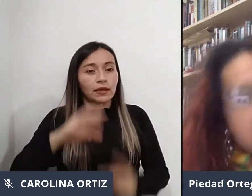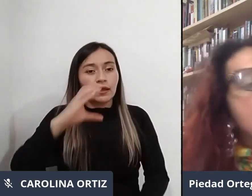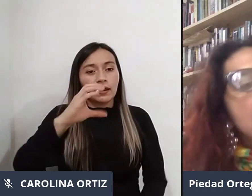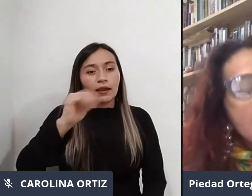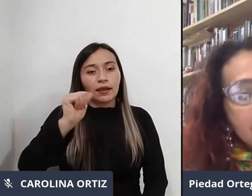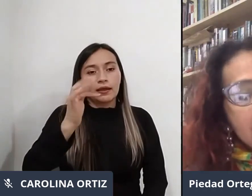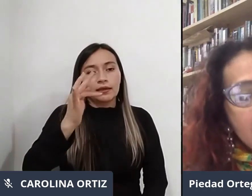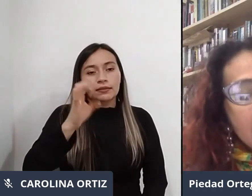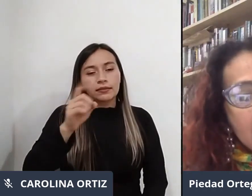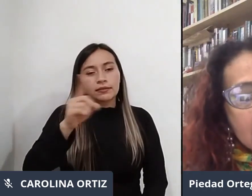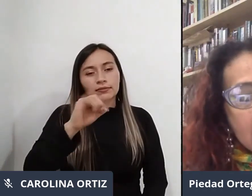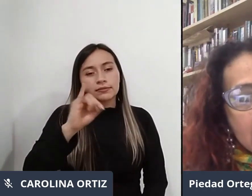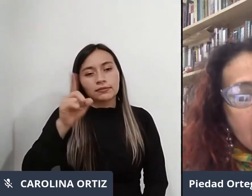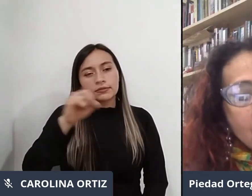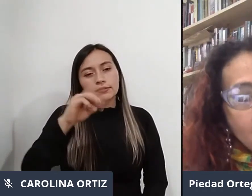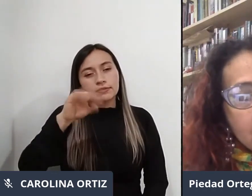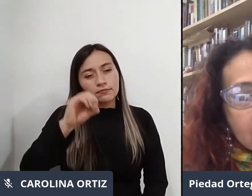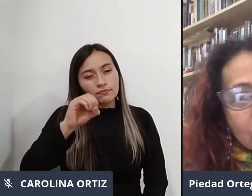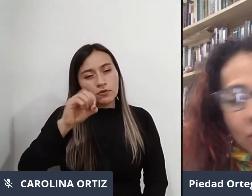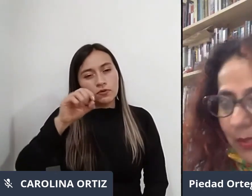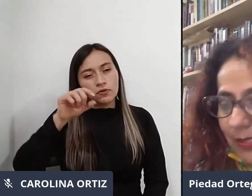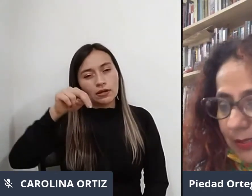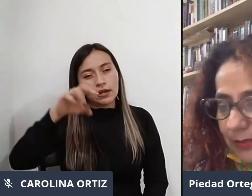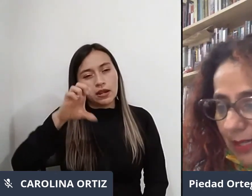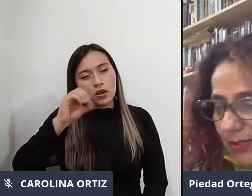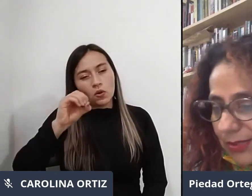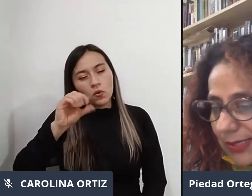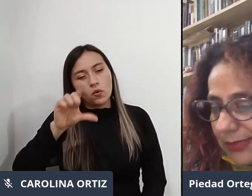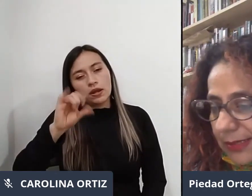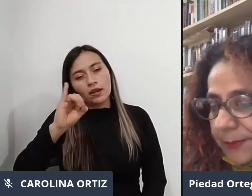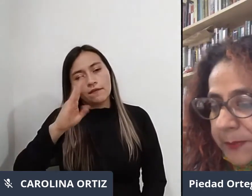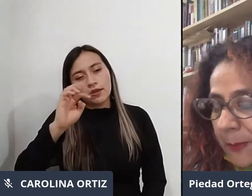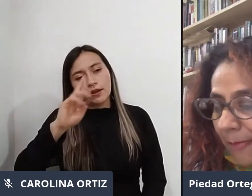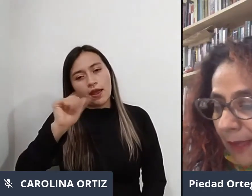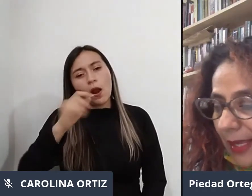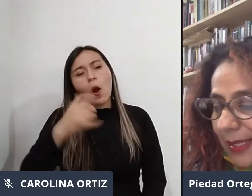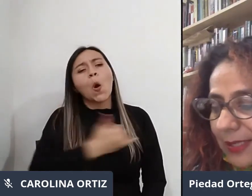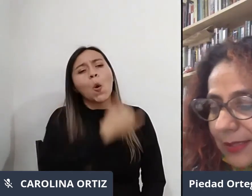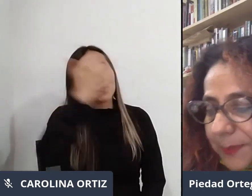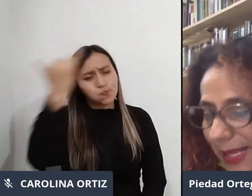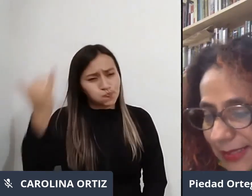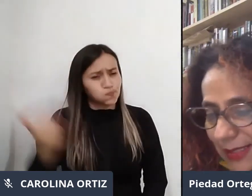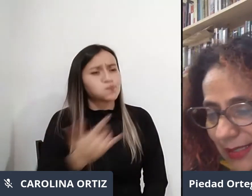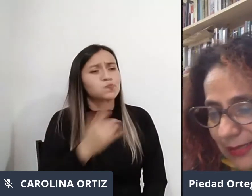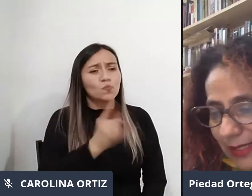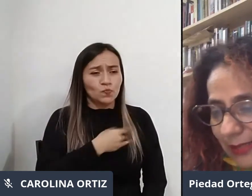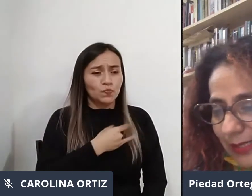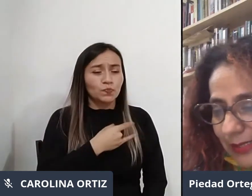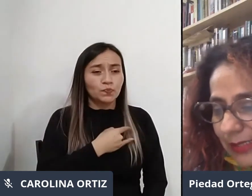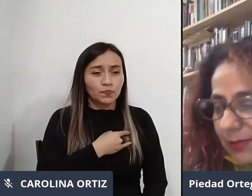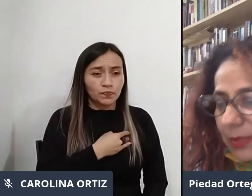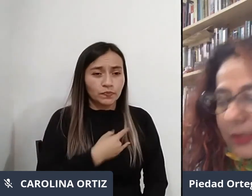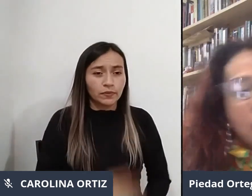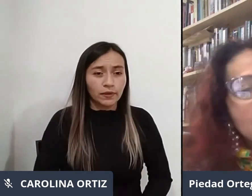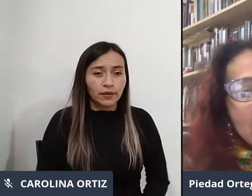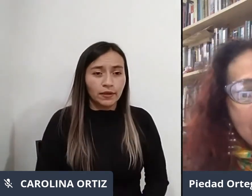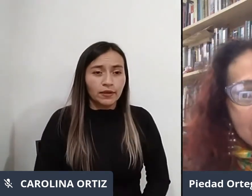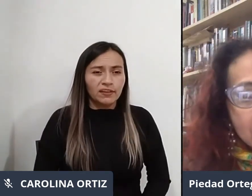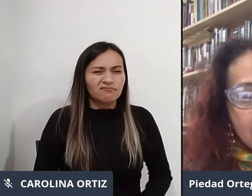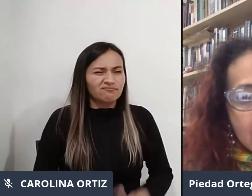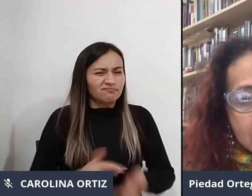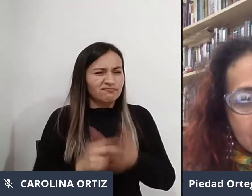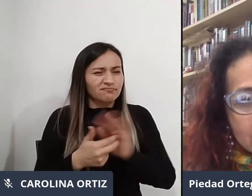está también impregnada en los gobiernos universitarios, ¿sí? ¿En qué se expresa este catecismo en términos de